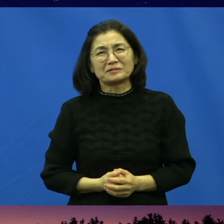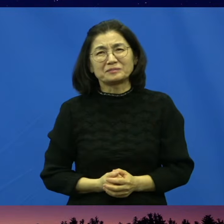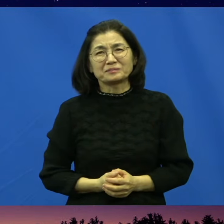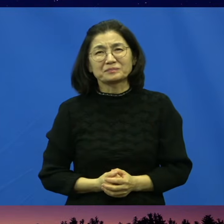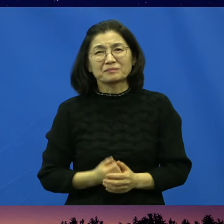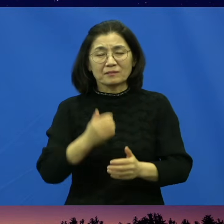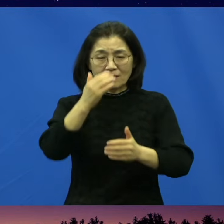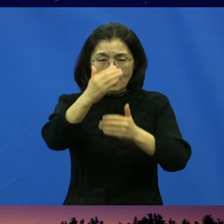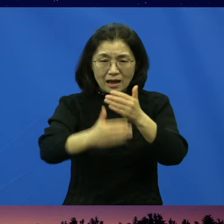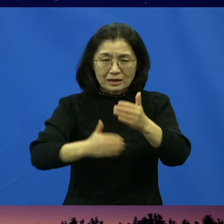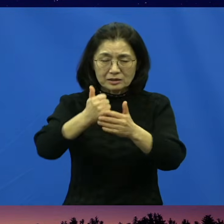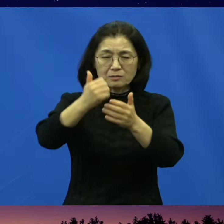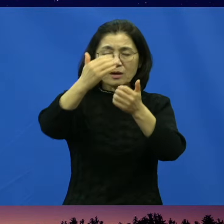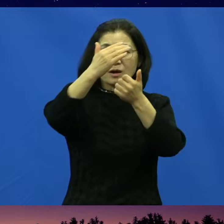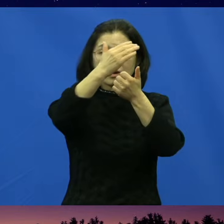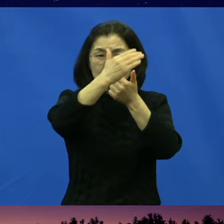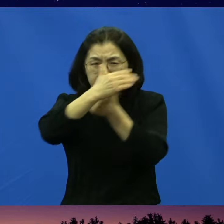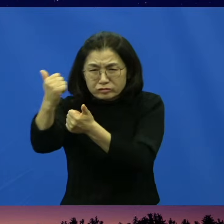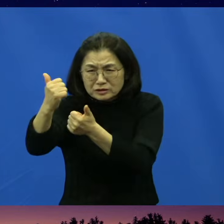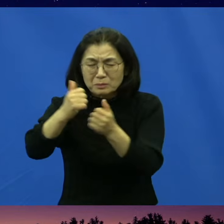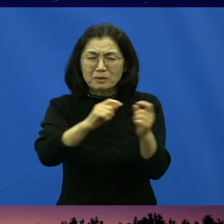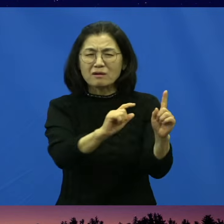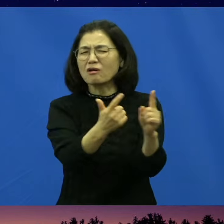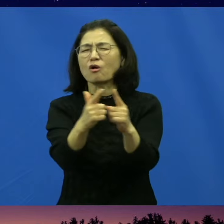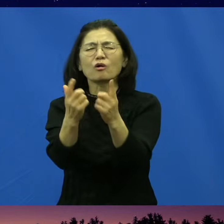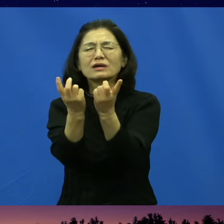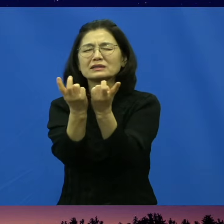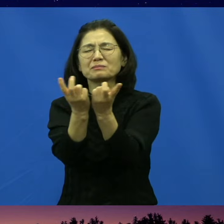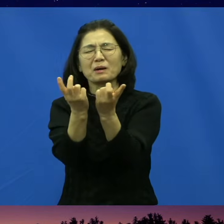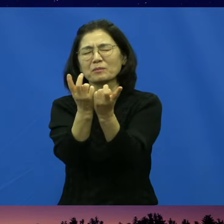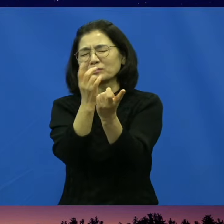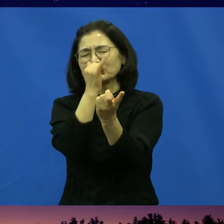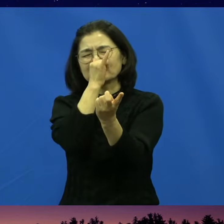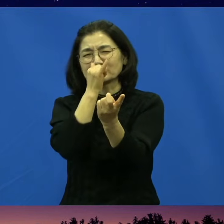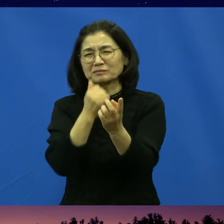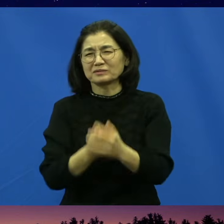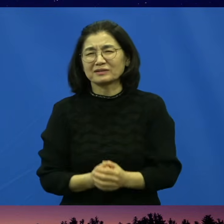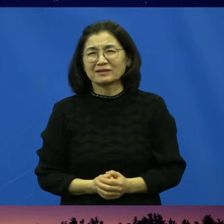하나님의 부르심에는 참 무궁무진한 방법이 있습니다.